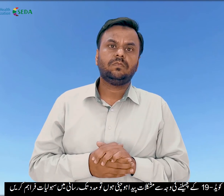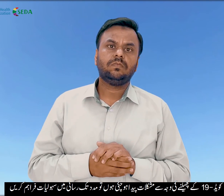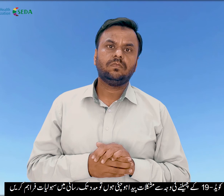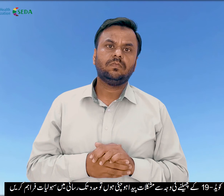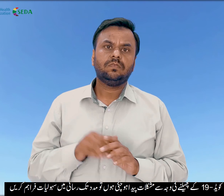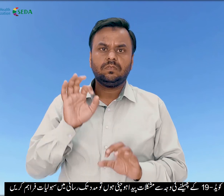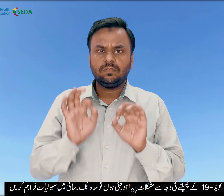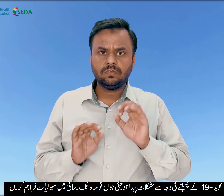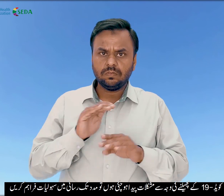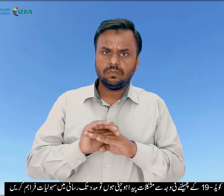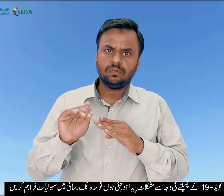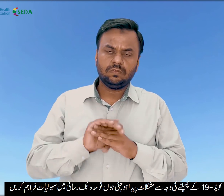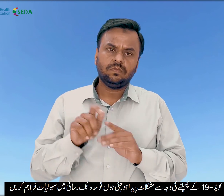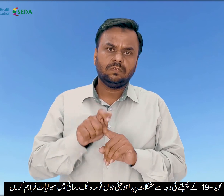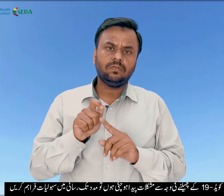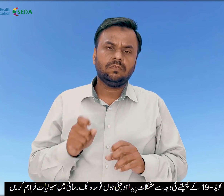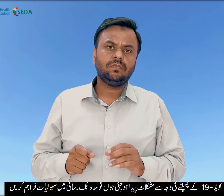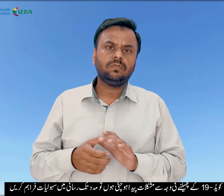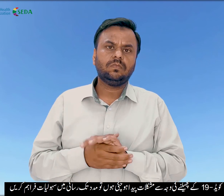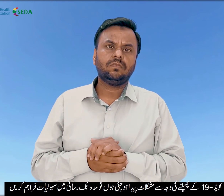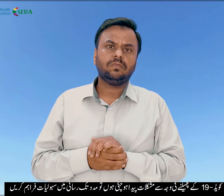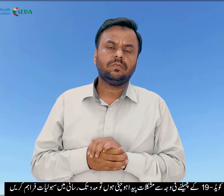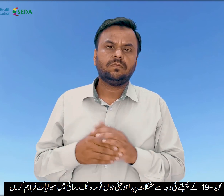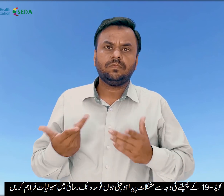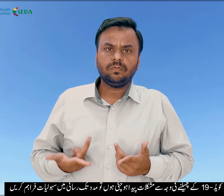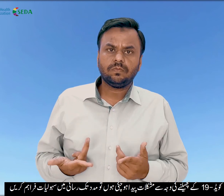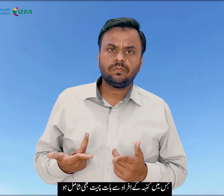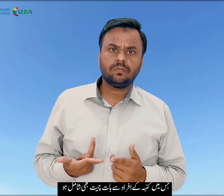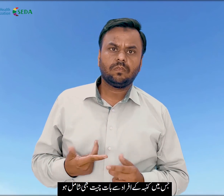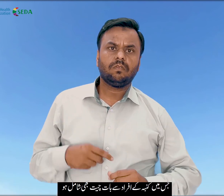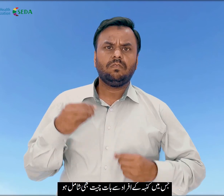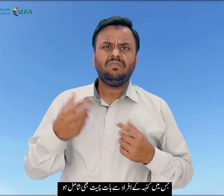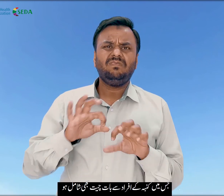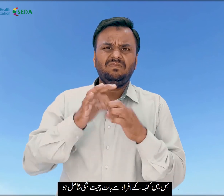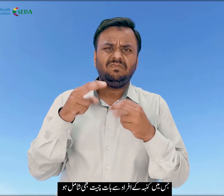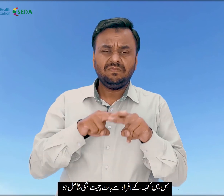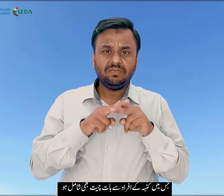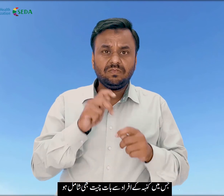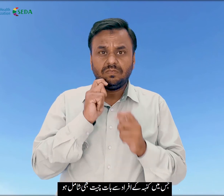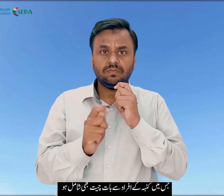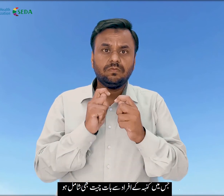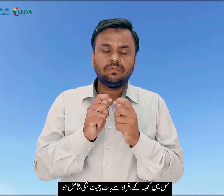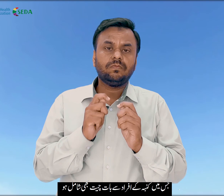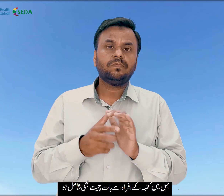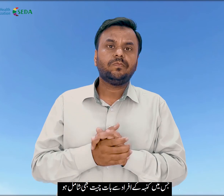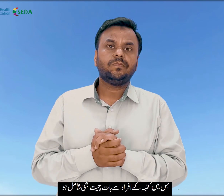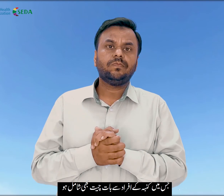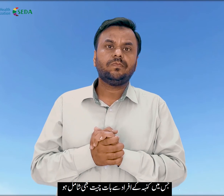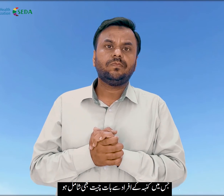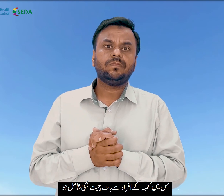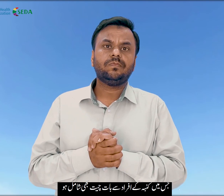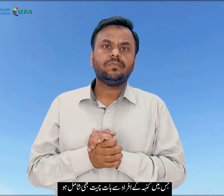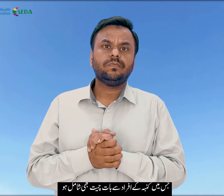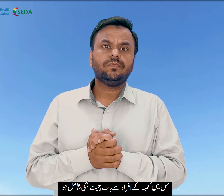میں سہولیات فراہم کریں جس میں کنبے کے افراد سے بات چیت بھی شامل ہو۔